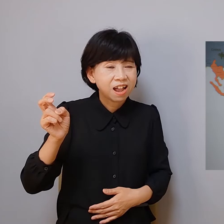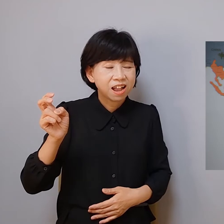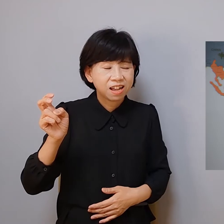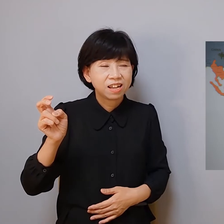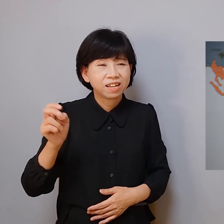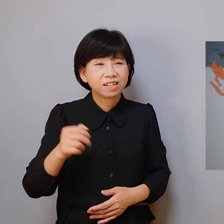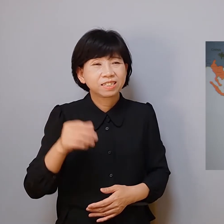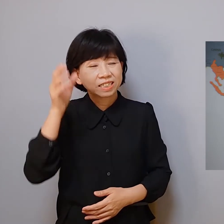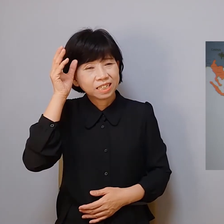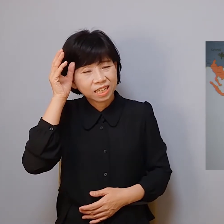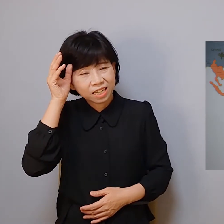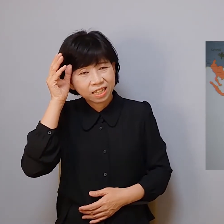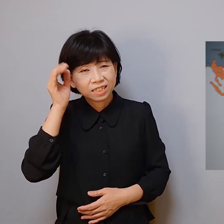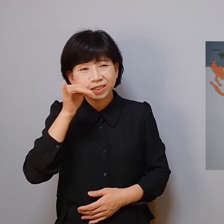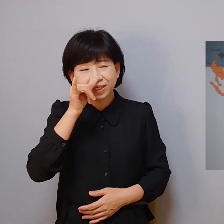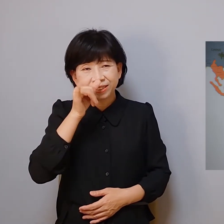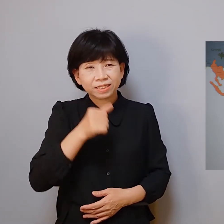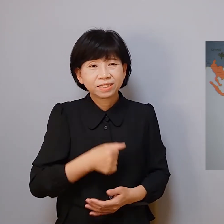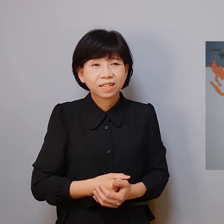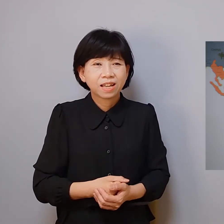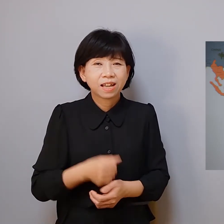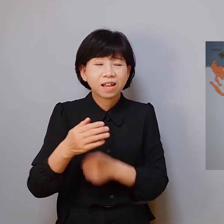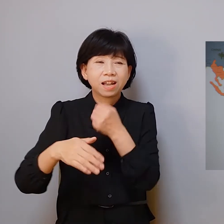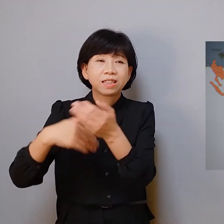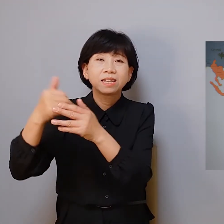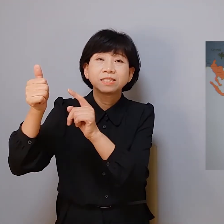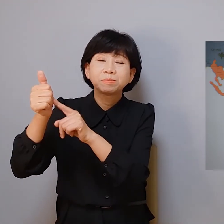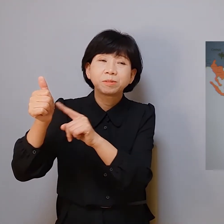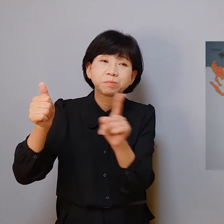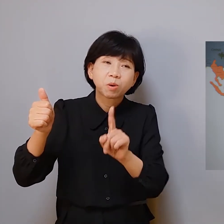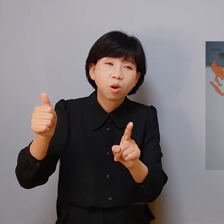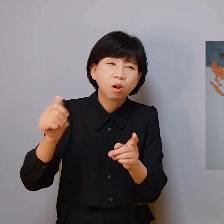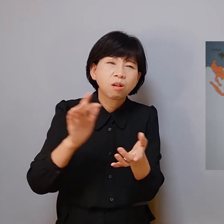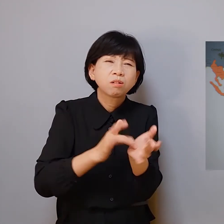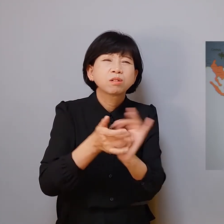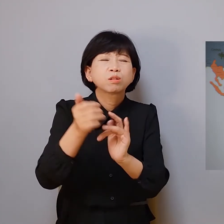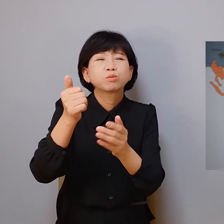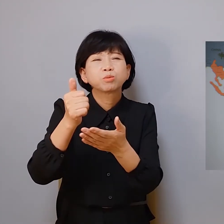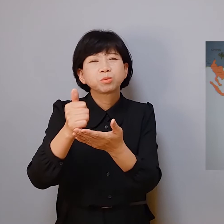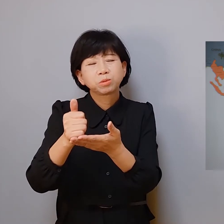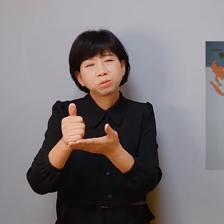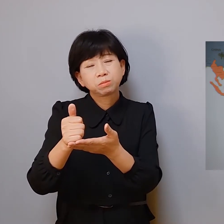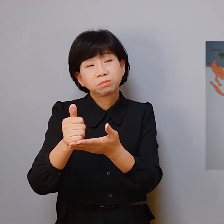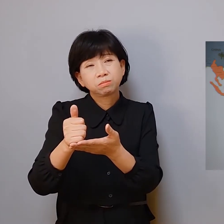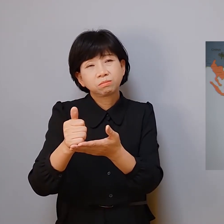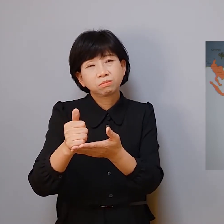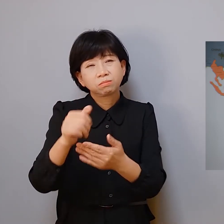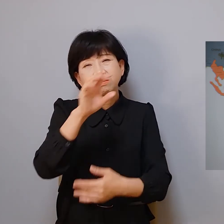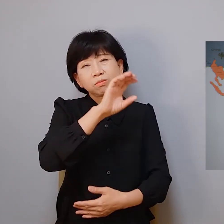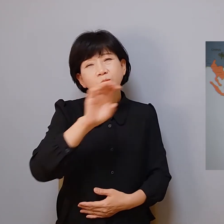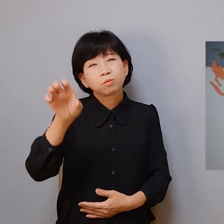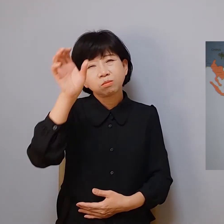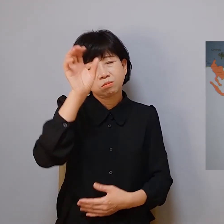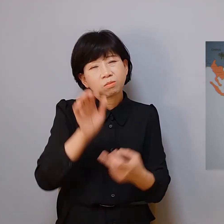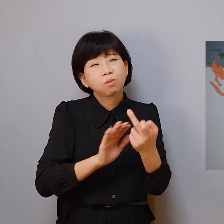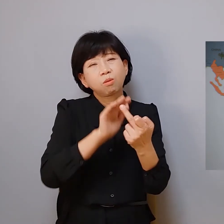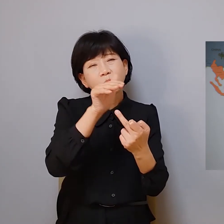여기저기서 말들을 했습니다. 그러나 하나님은 예수님을 골고다 언덕길을